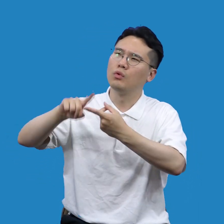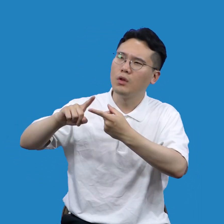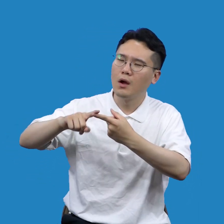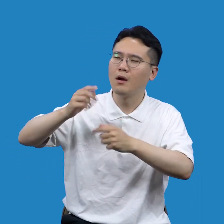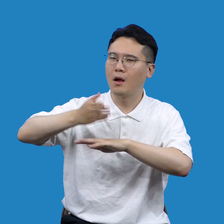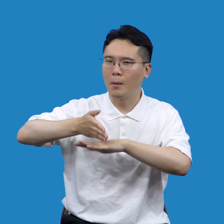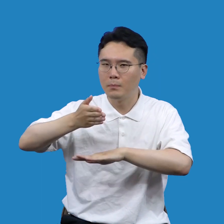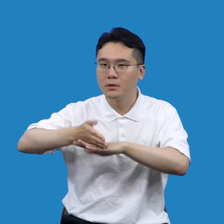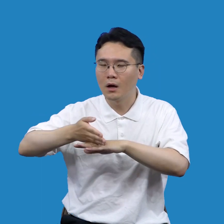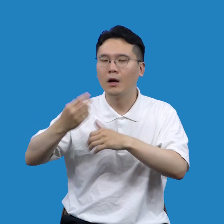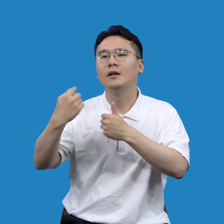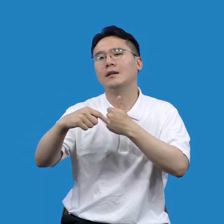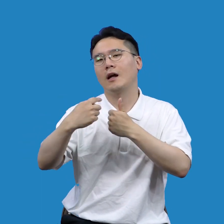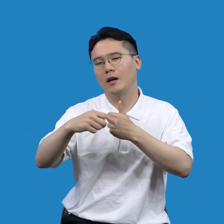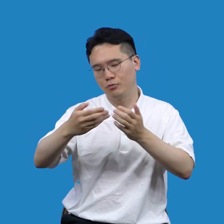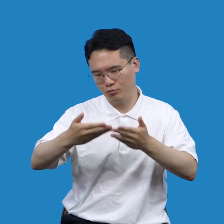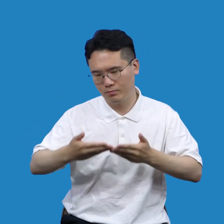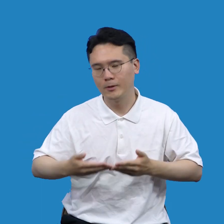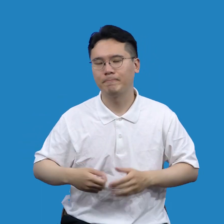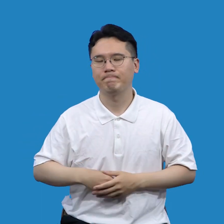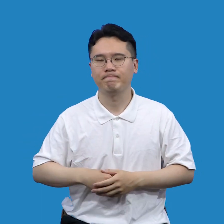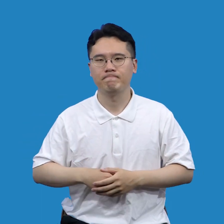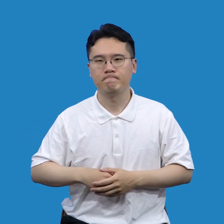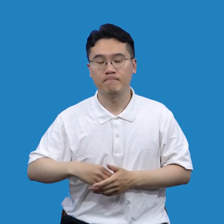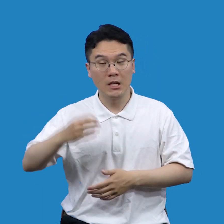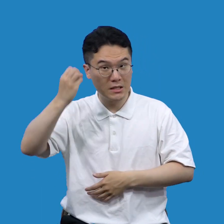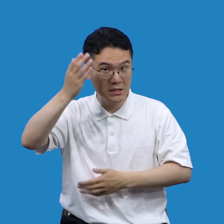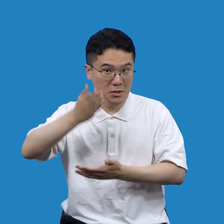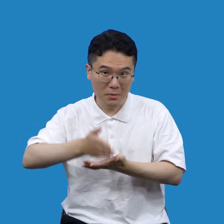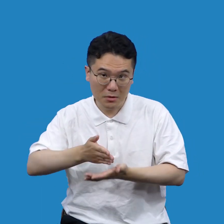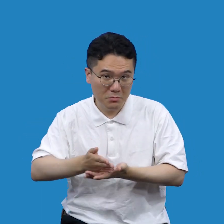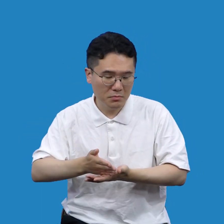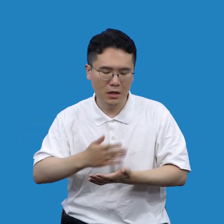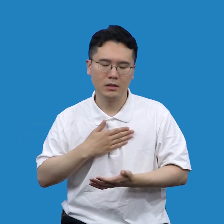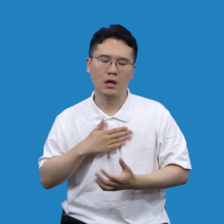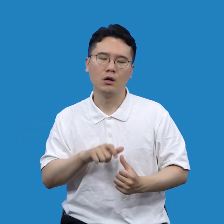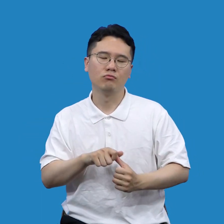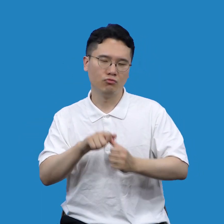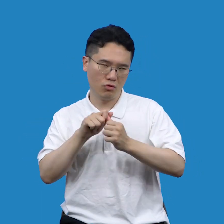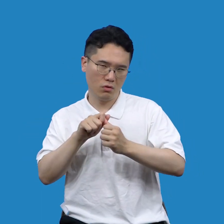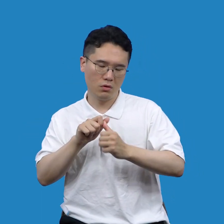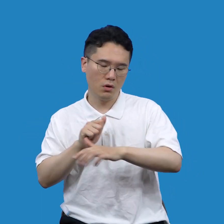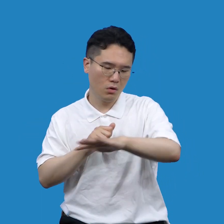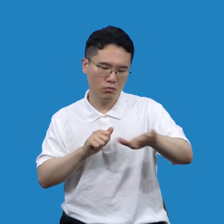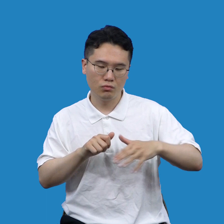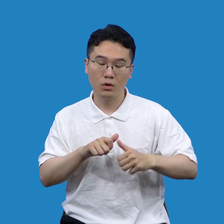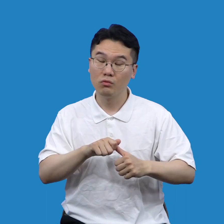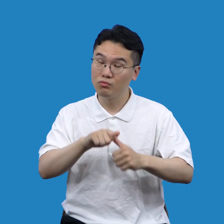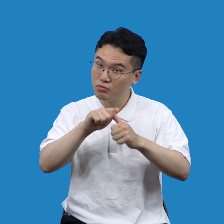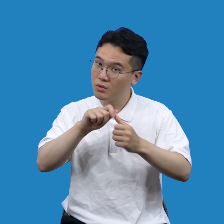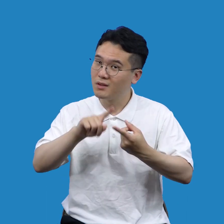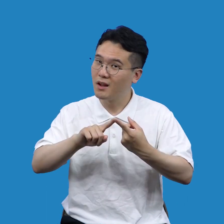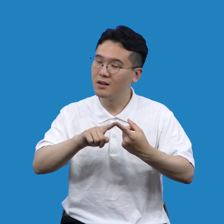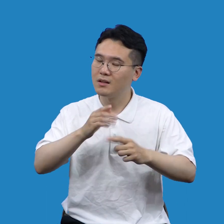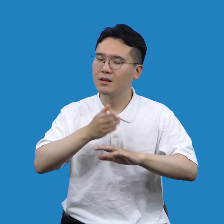것입니다. 잊지 마십시다. 나의 구원, 우리의 구원에 대한 그